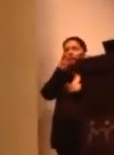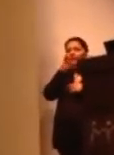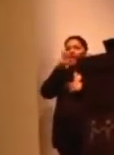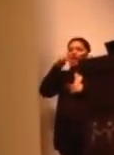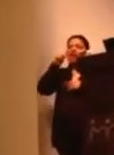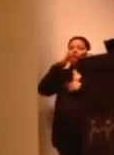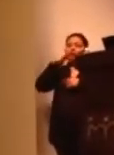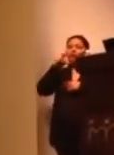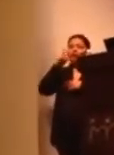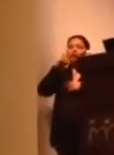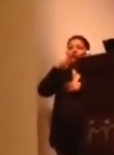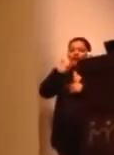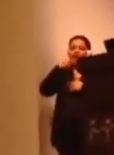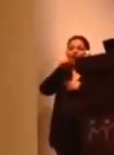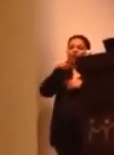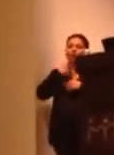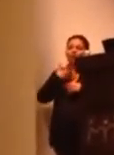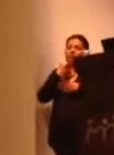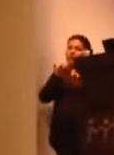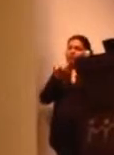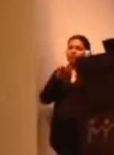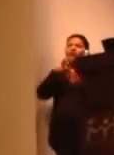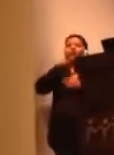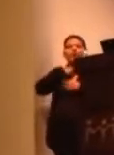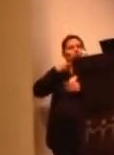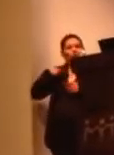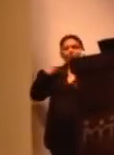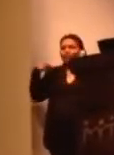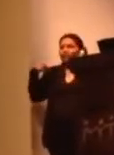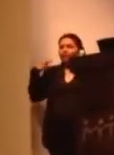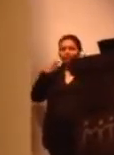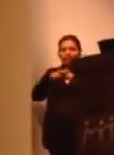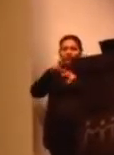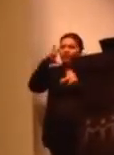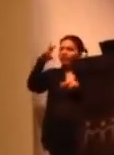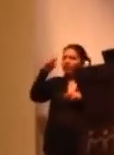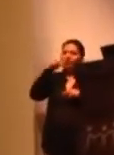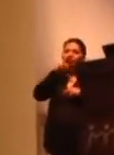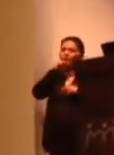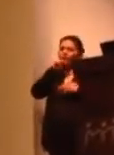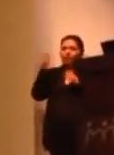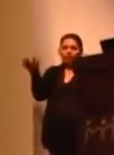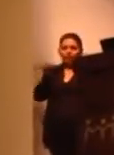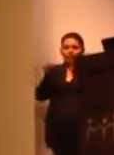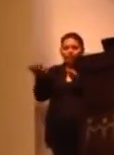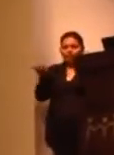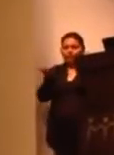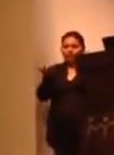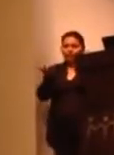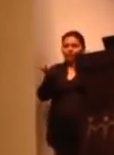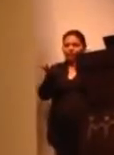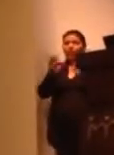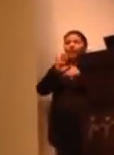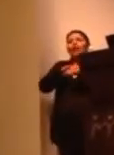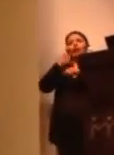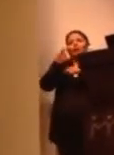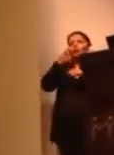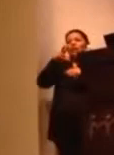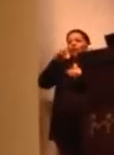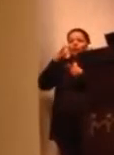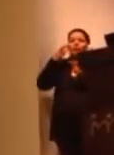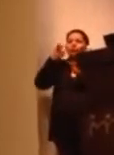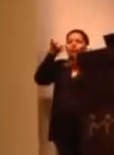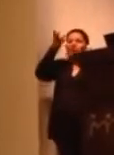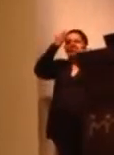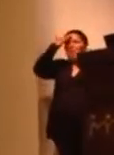de diagnósticos, porque nosotros como maestros no lo podemos hacer. Porque no tenemos ese perfil, porque